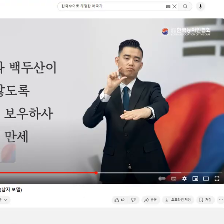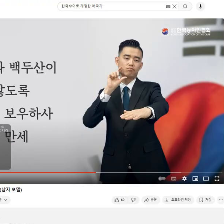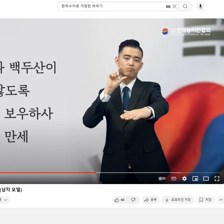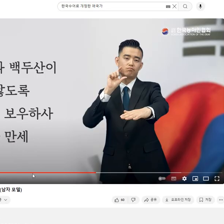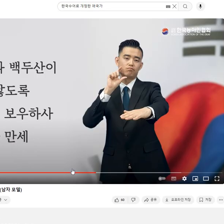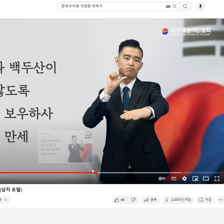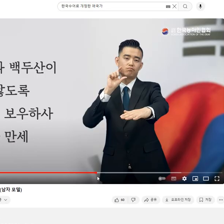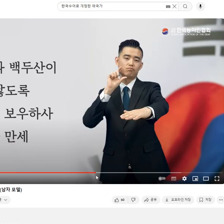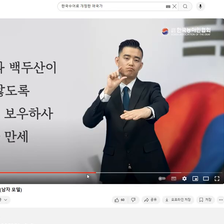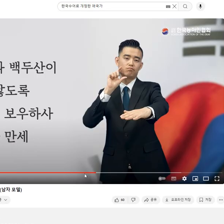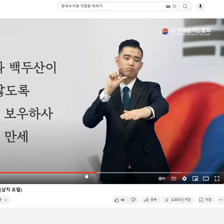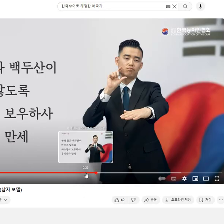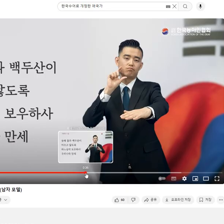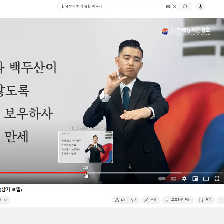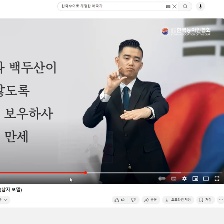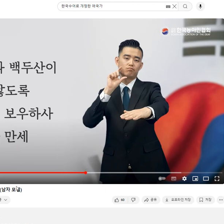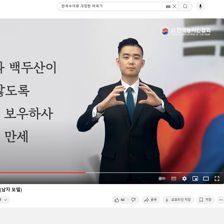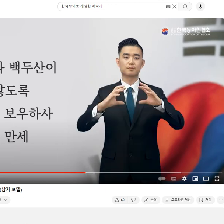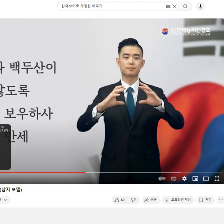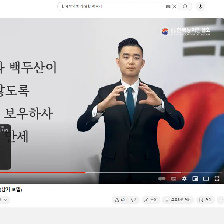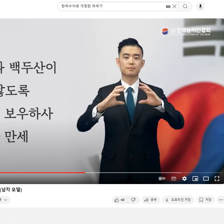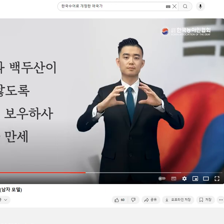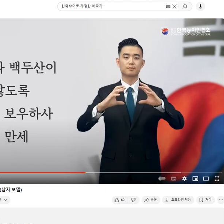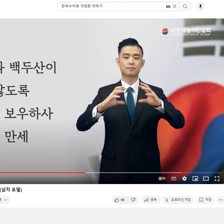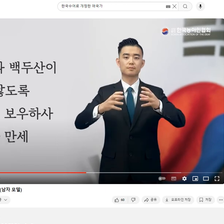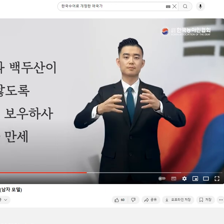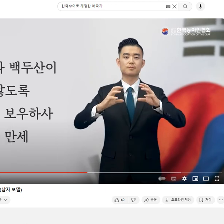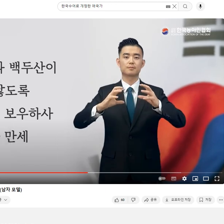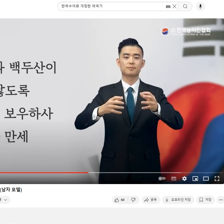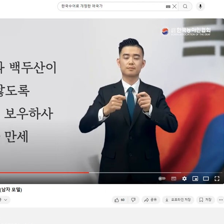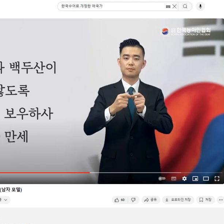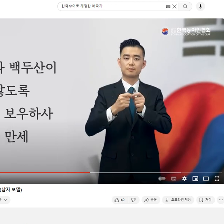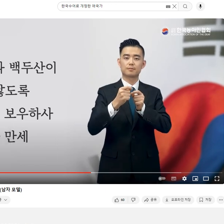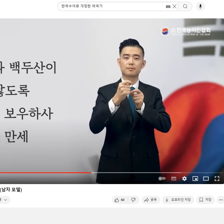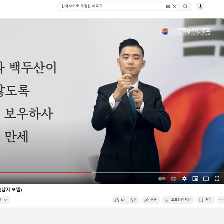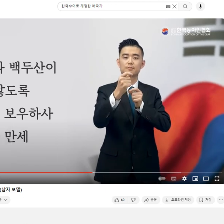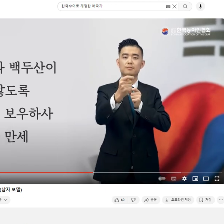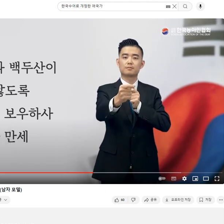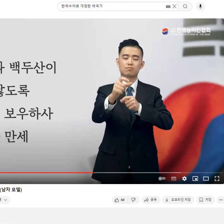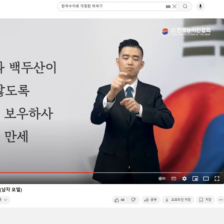순서대로 얘기하시는데 자 보시면 한국이